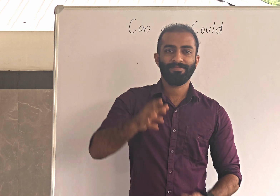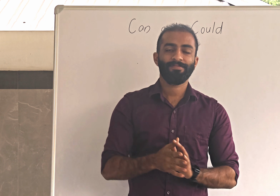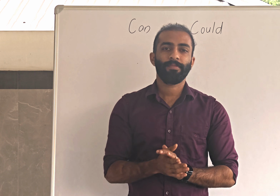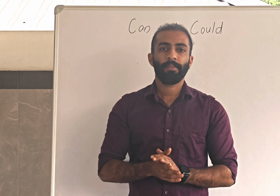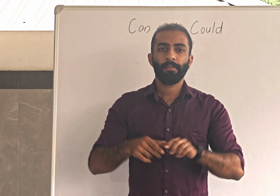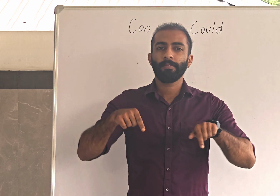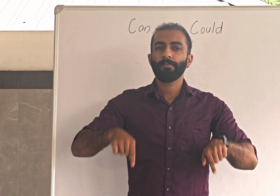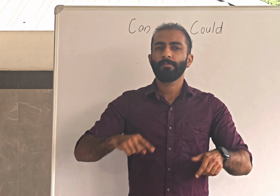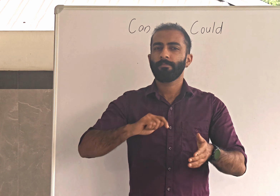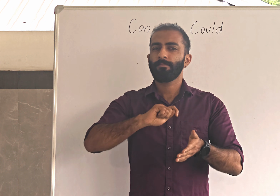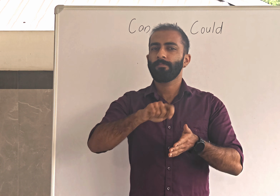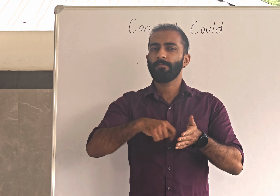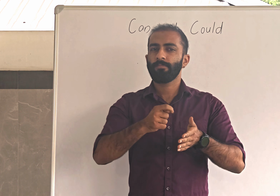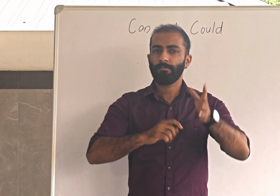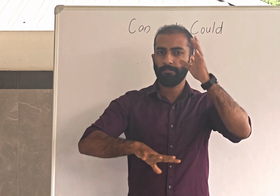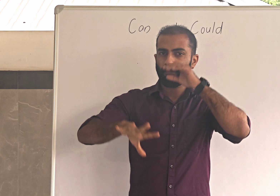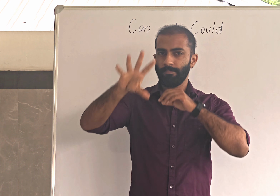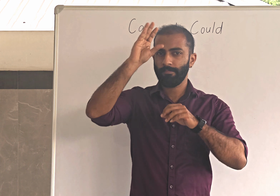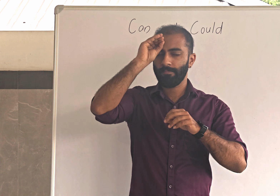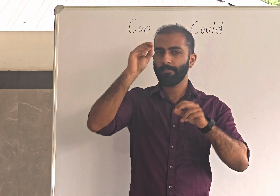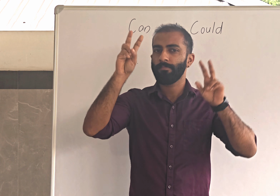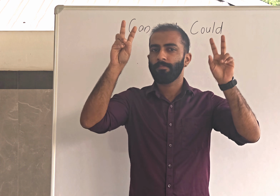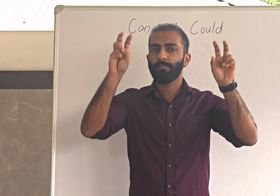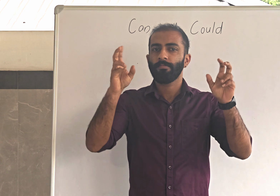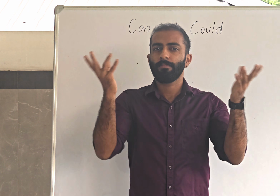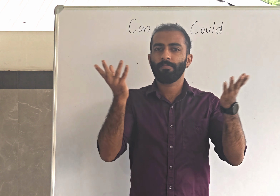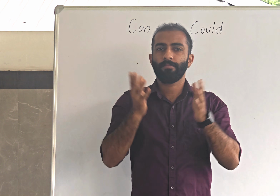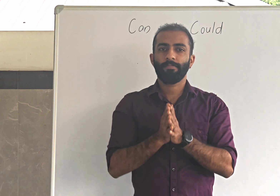ഹായ്, ഇന്നത്തെ വീഡിയോയിൽ നമ്മൾ എന്താണ് പഠിക്കാൻ പോകുന്നത്?